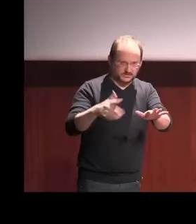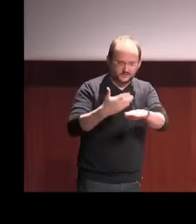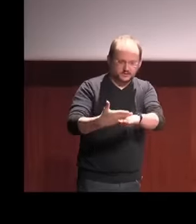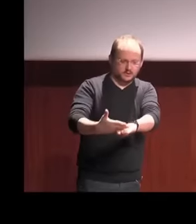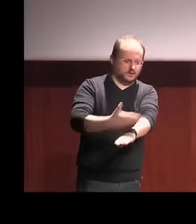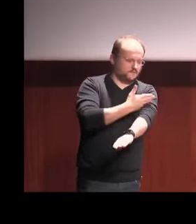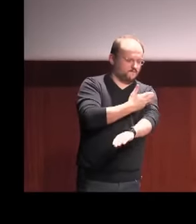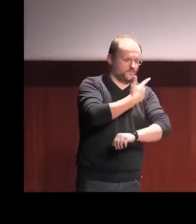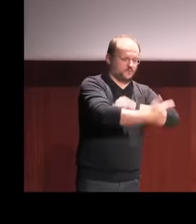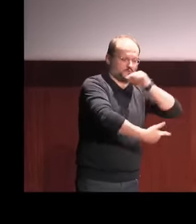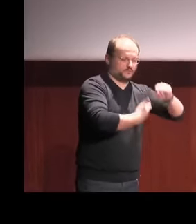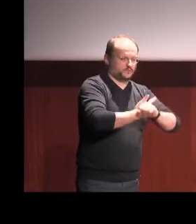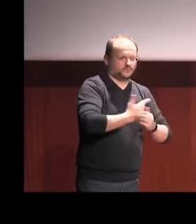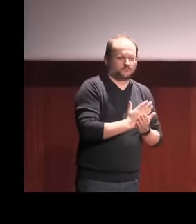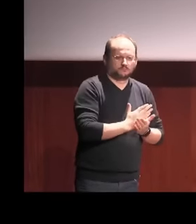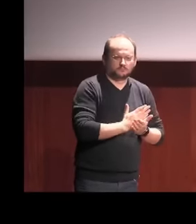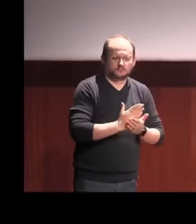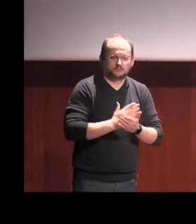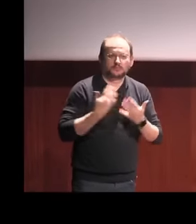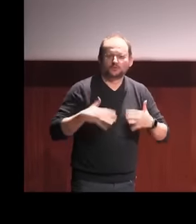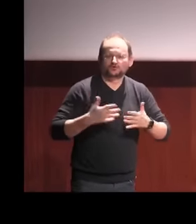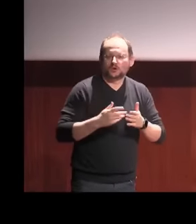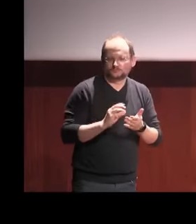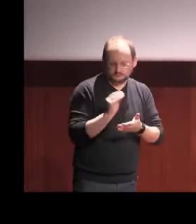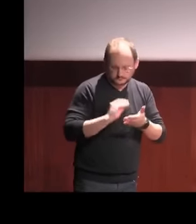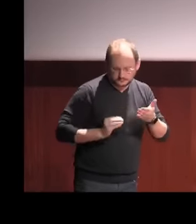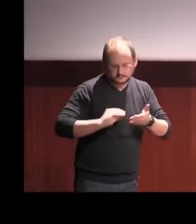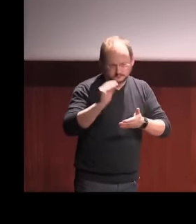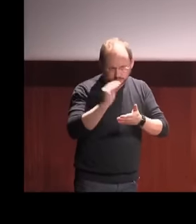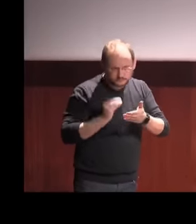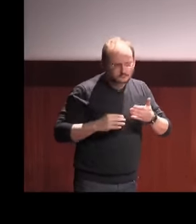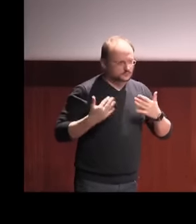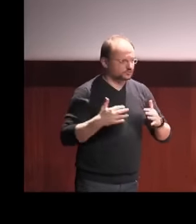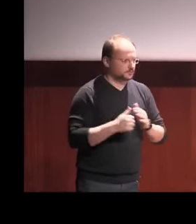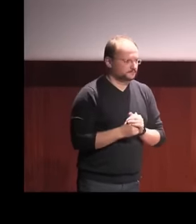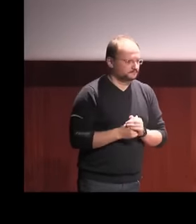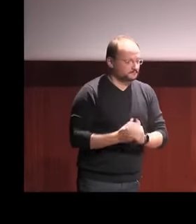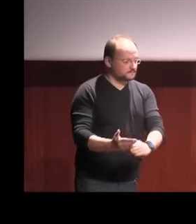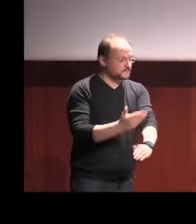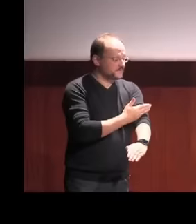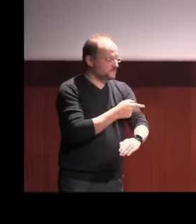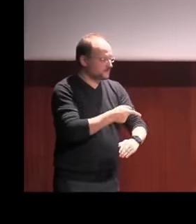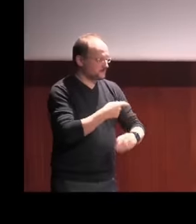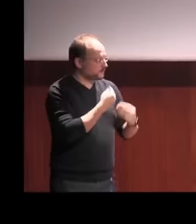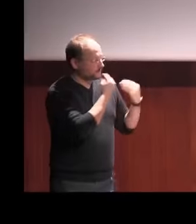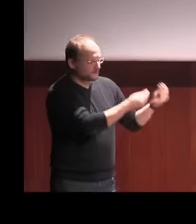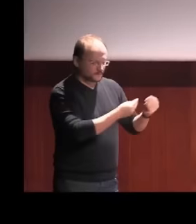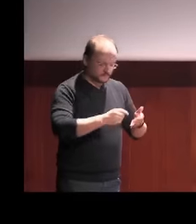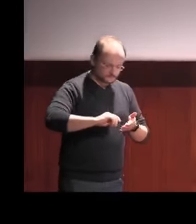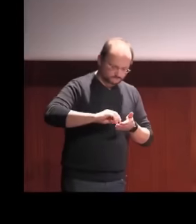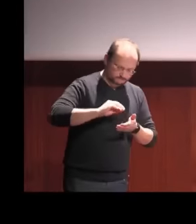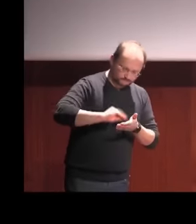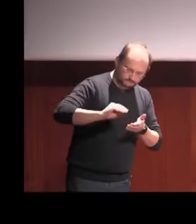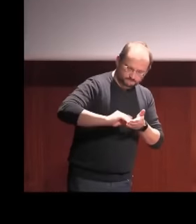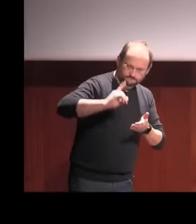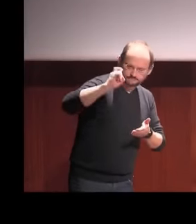Alors, en 1779, il a publié ce livre qui lui a pris donc 2 ans. Ça lui a pris 2 ans d'écriture.